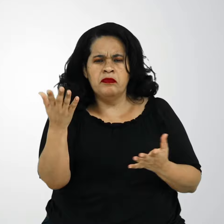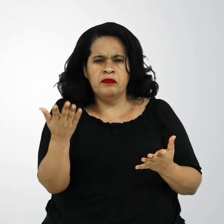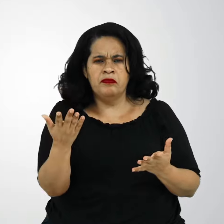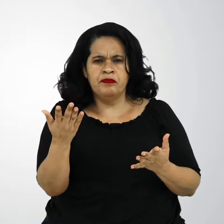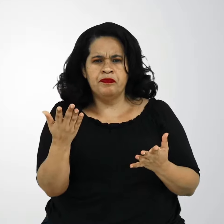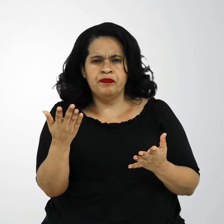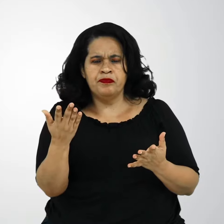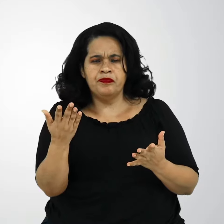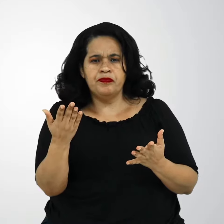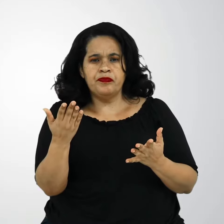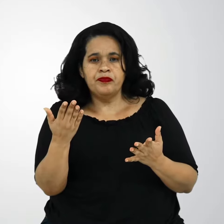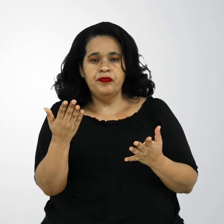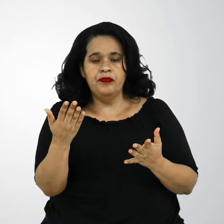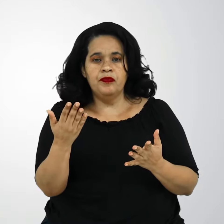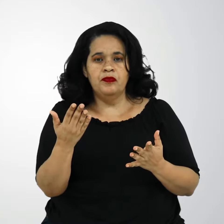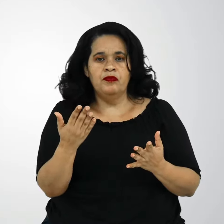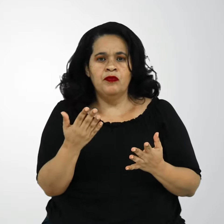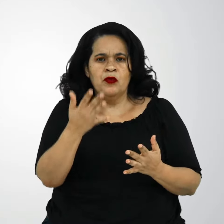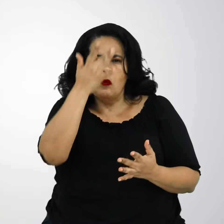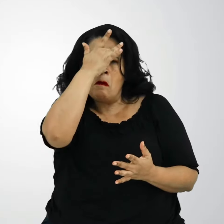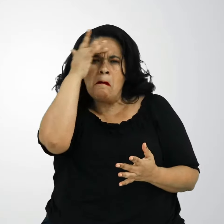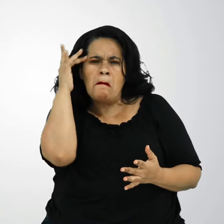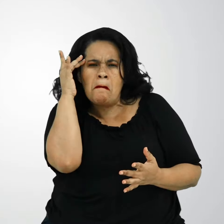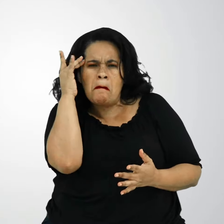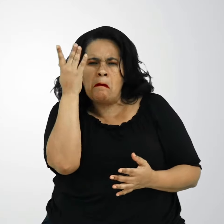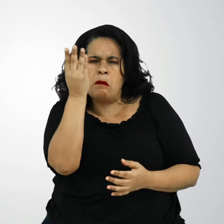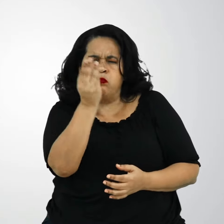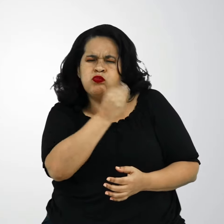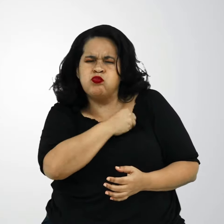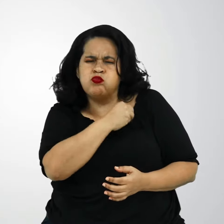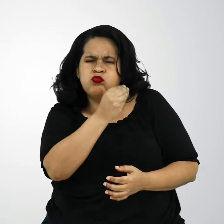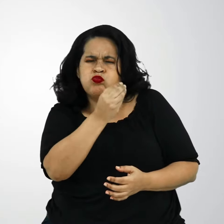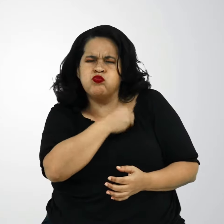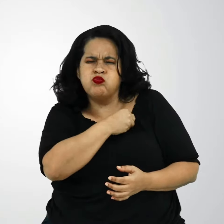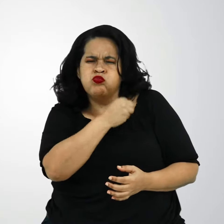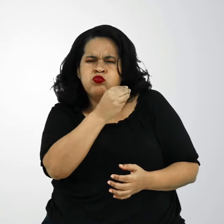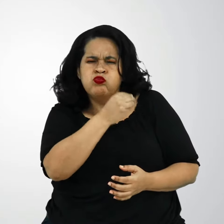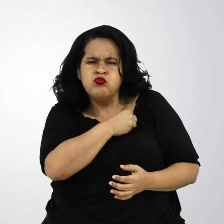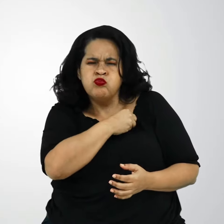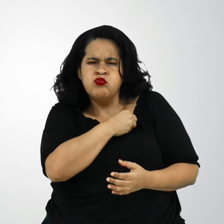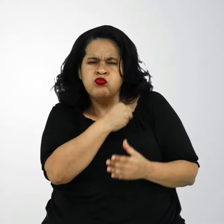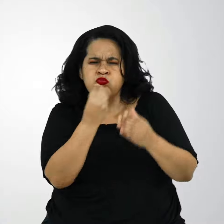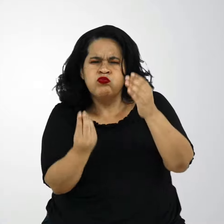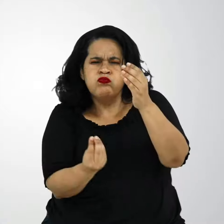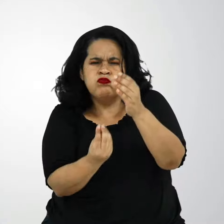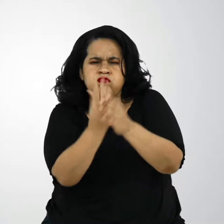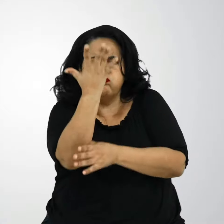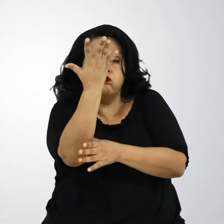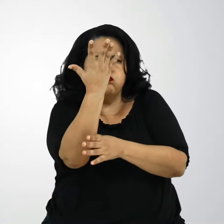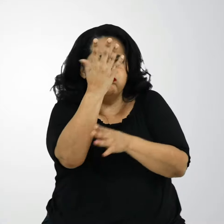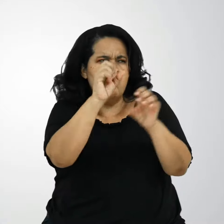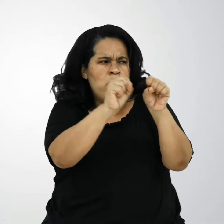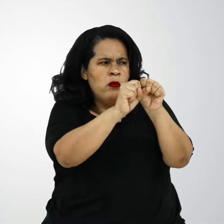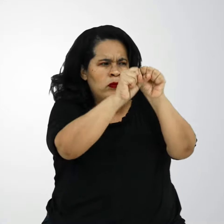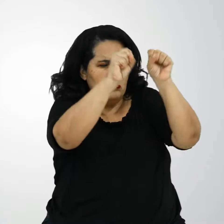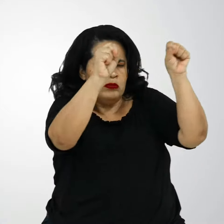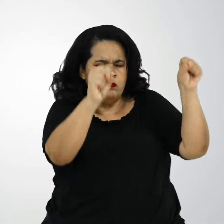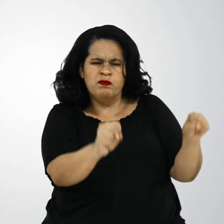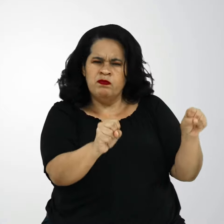ser humano do pecado, né, que nasce, né, a partir desse sistema